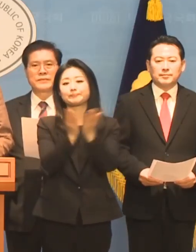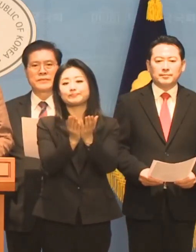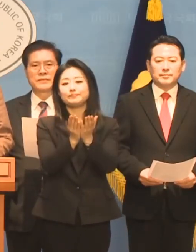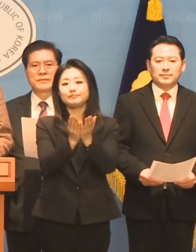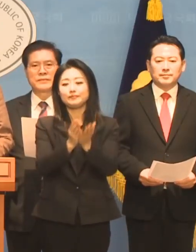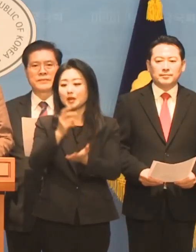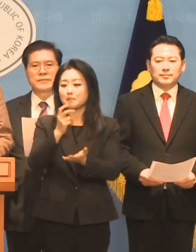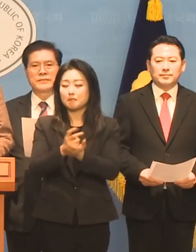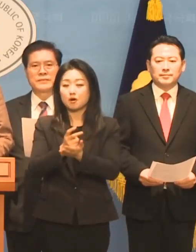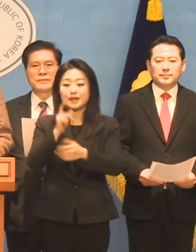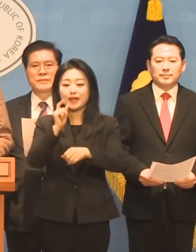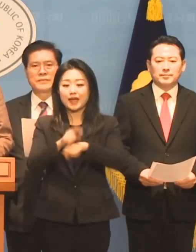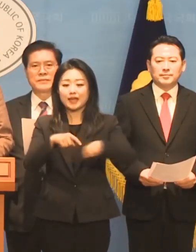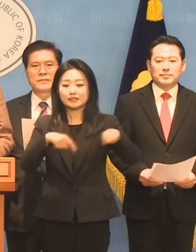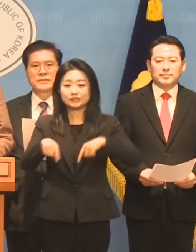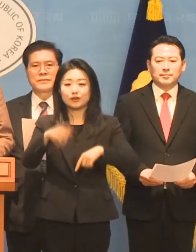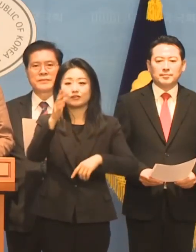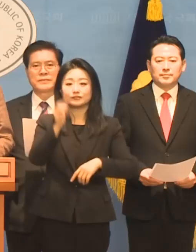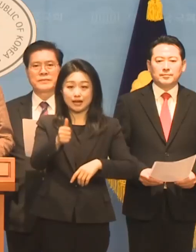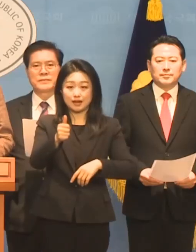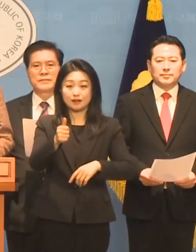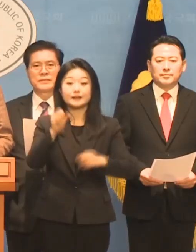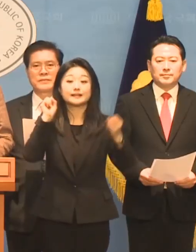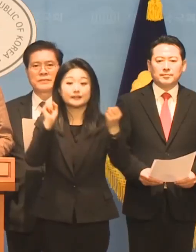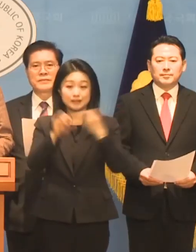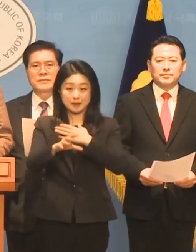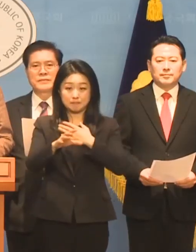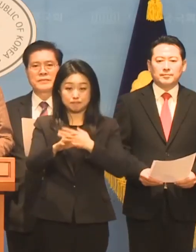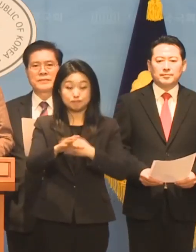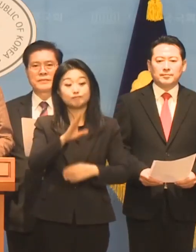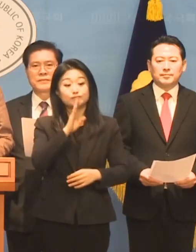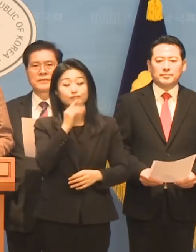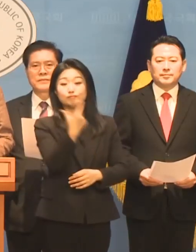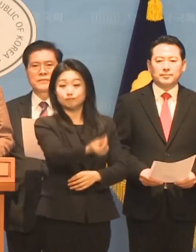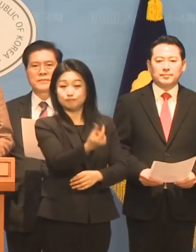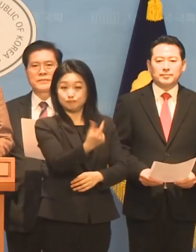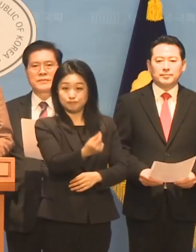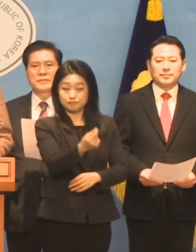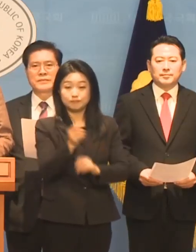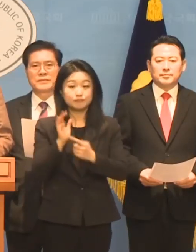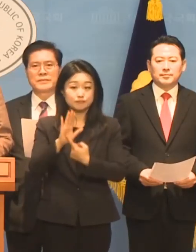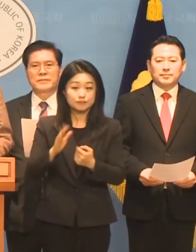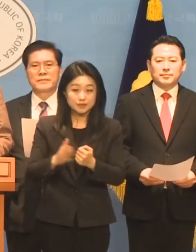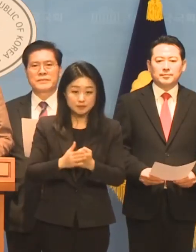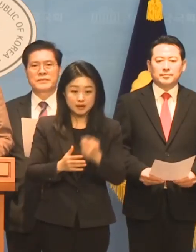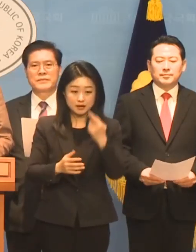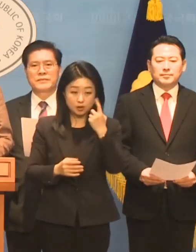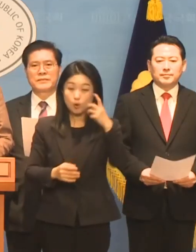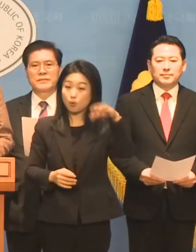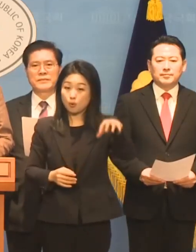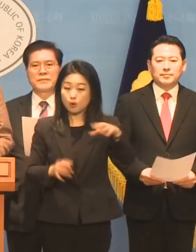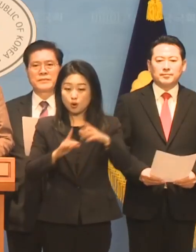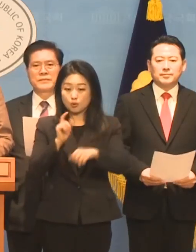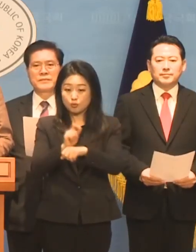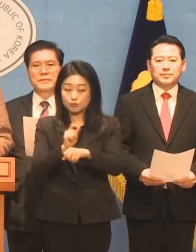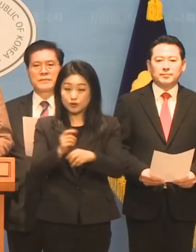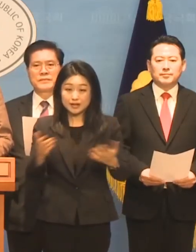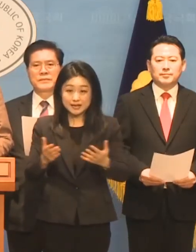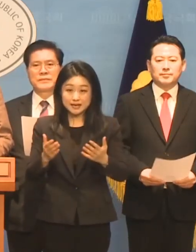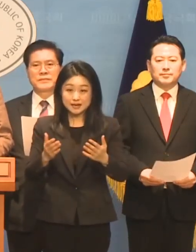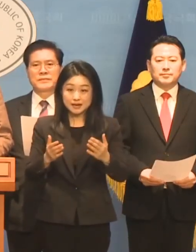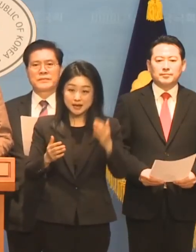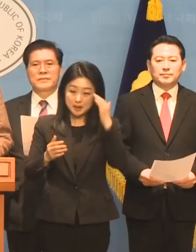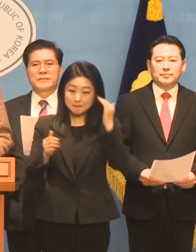법원 행정처장의 답변으로 확인된 셈입니다. 따라서 경호처를 공무집행 방해로